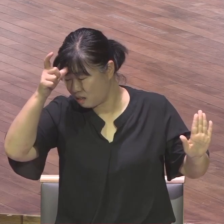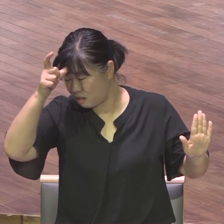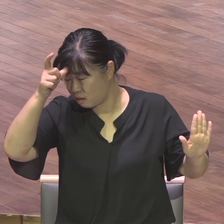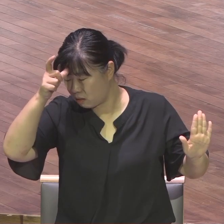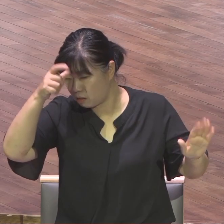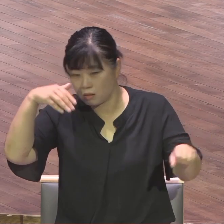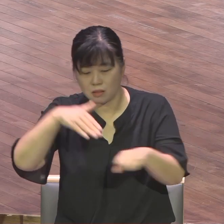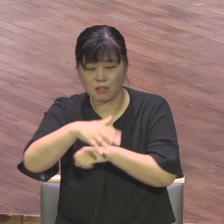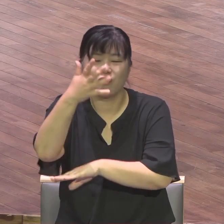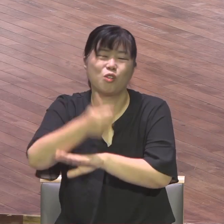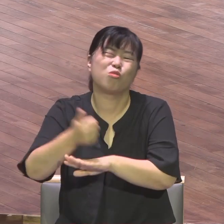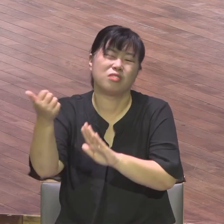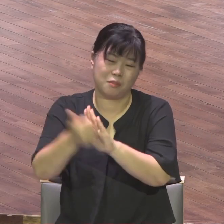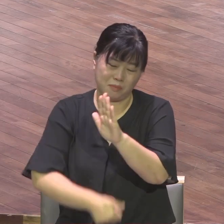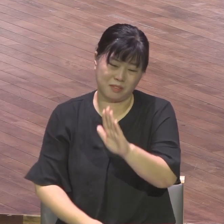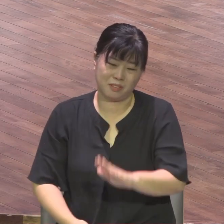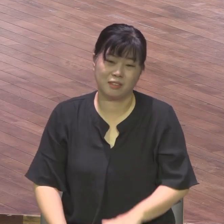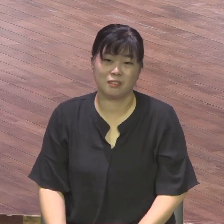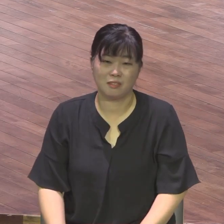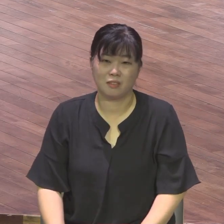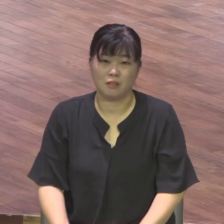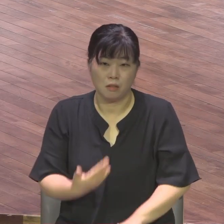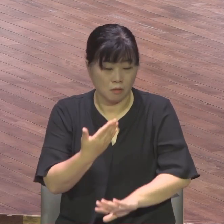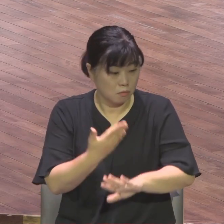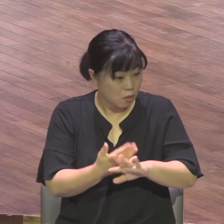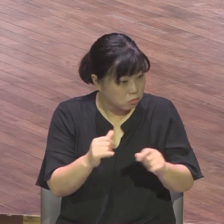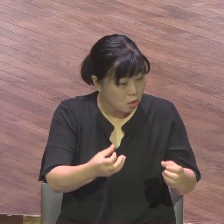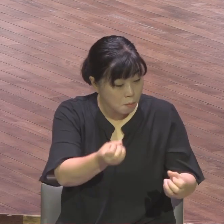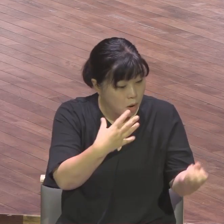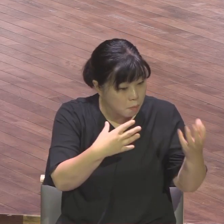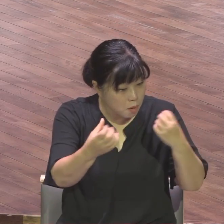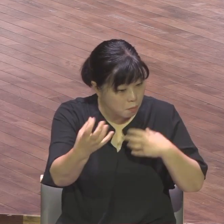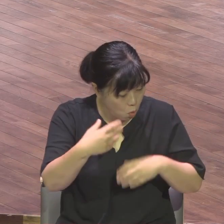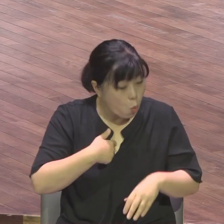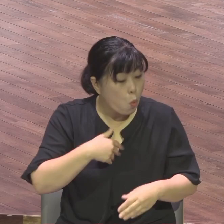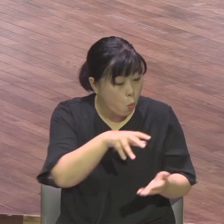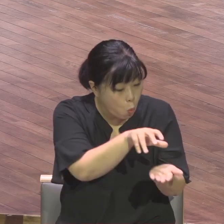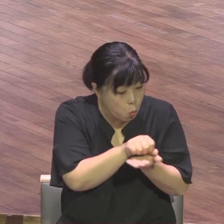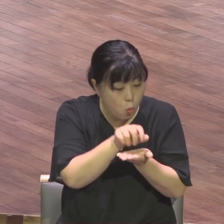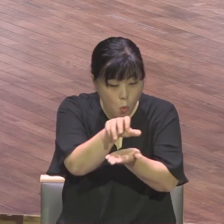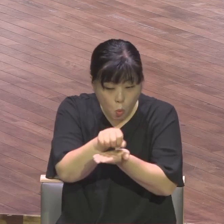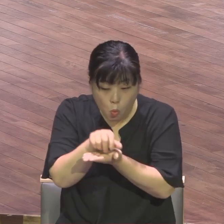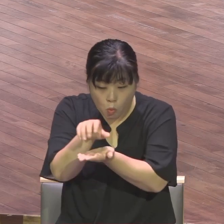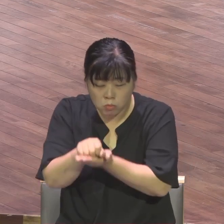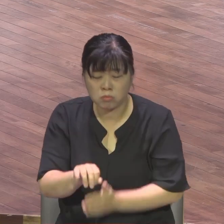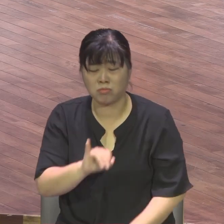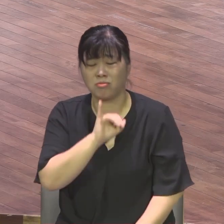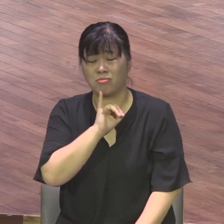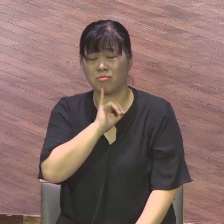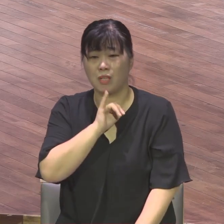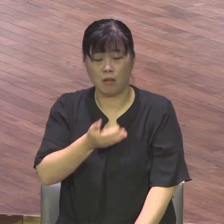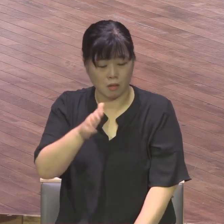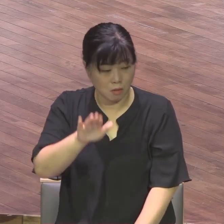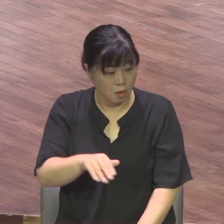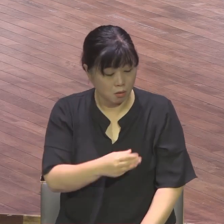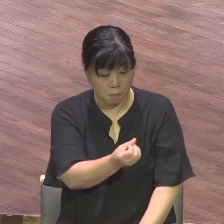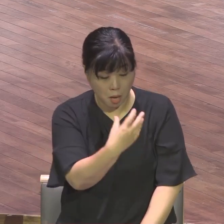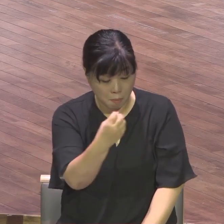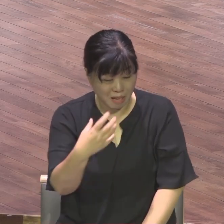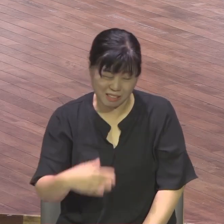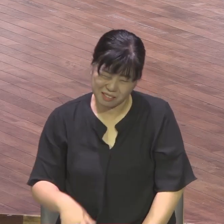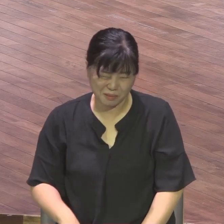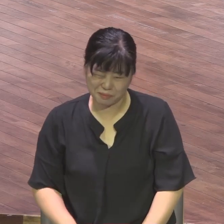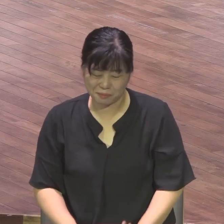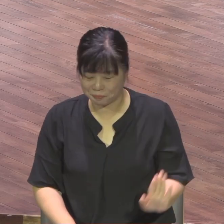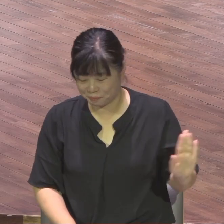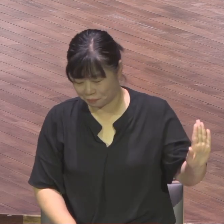관심 없어요. 영적으로는 좋은데 영적으로 빠지니까 목회할 거 아니에요.